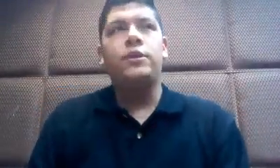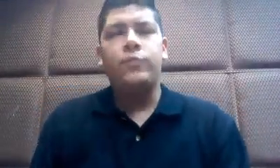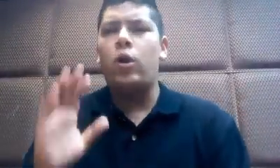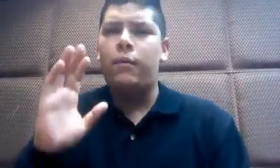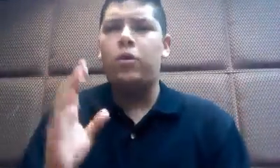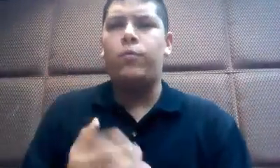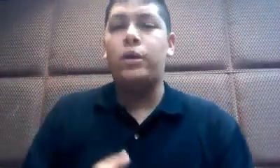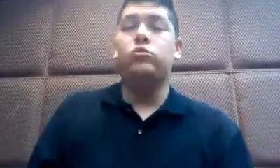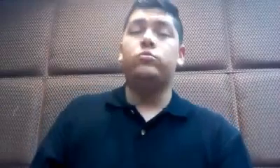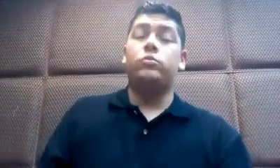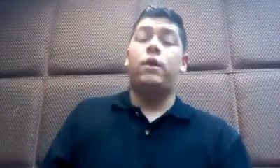Digo, a lo mejor puede haber